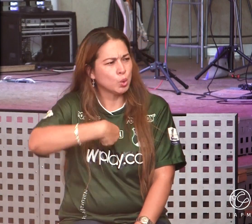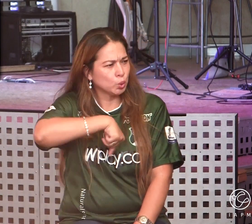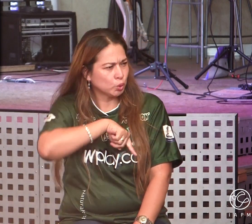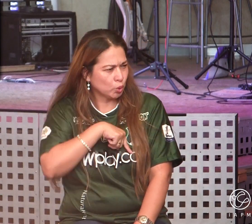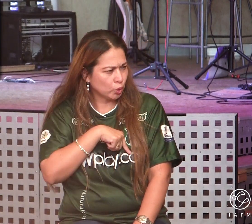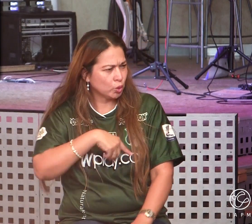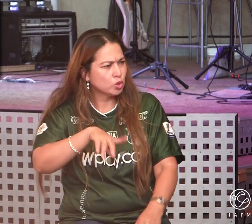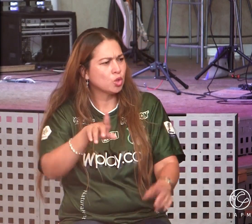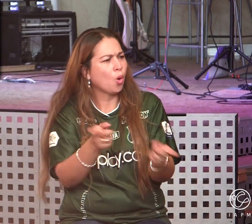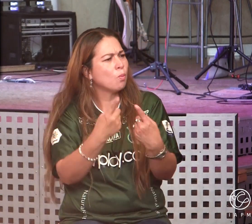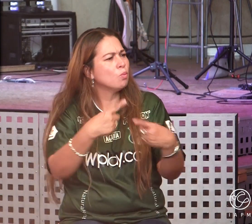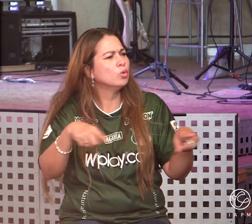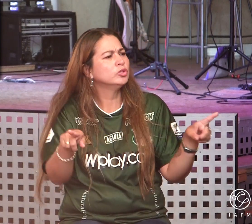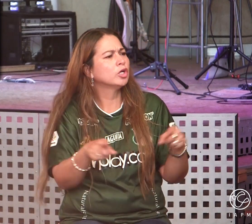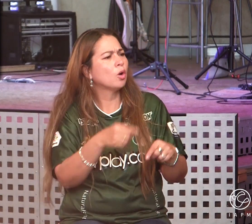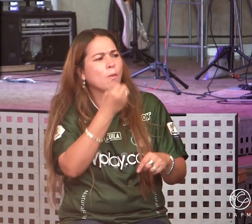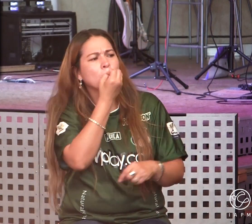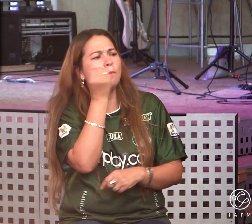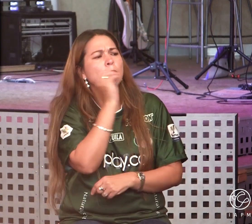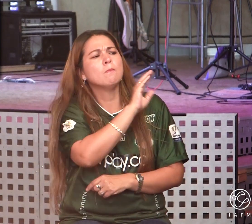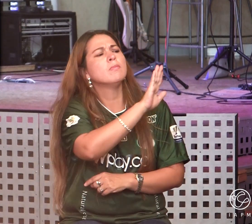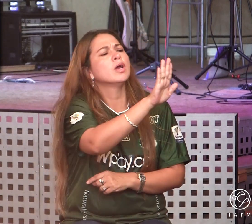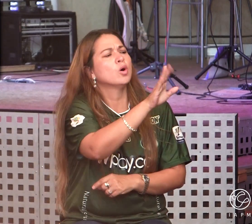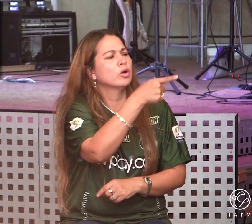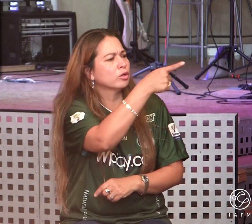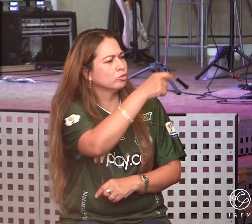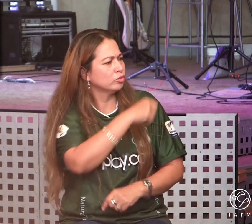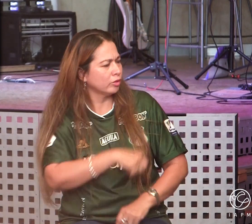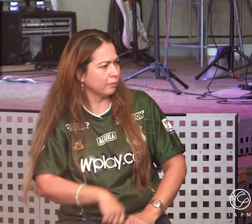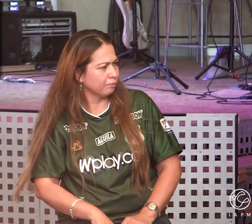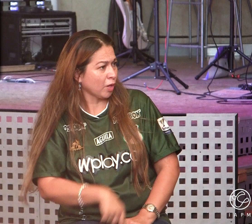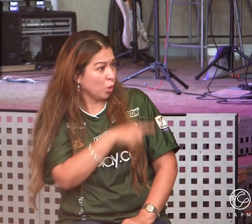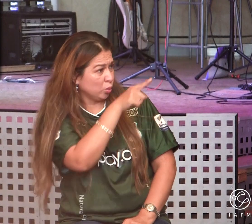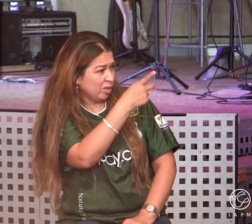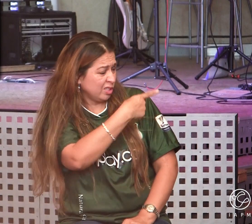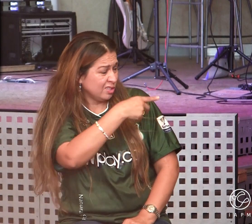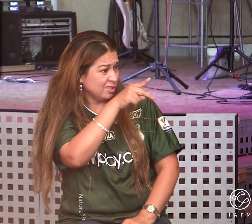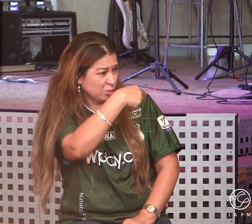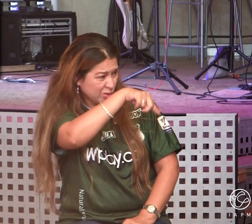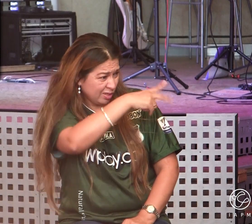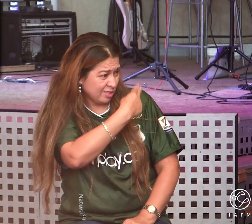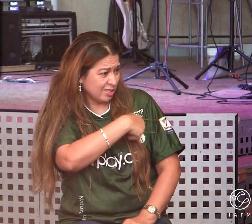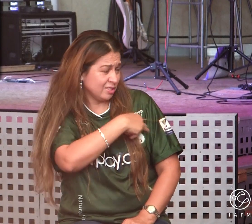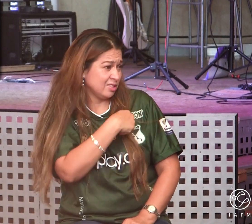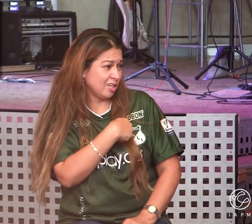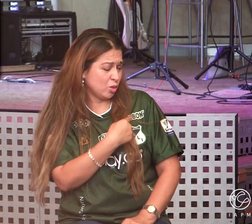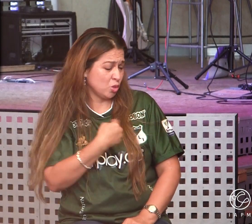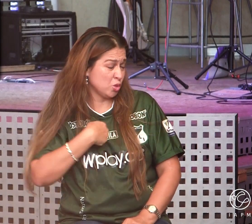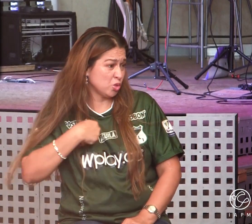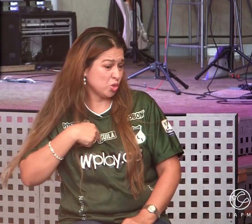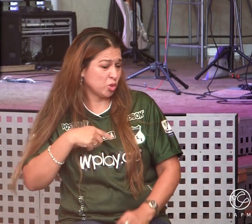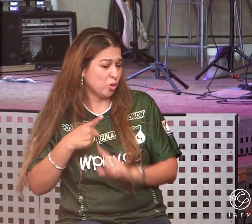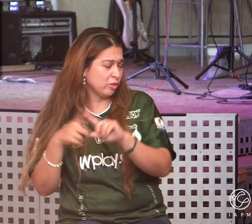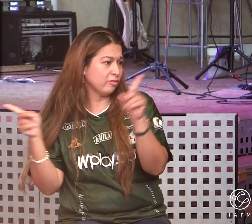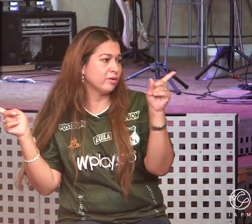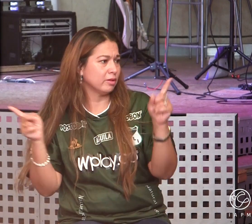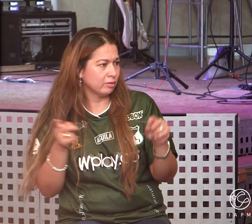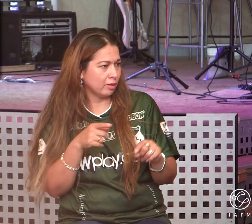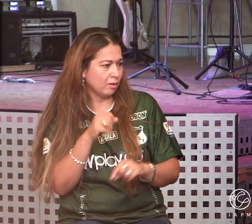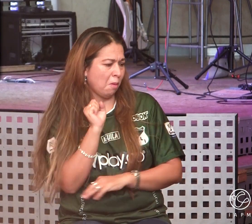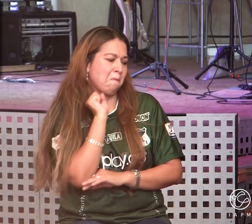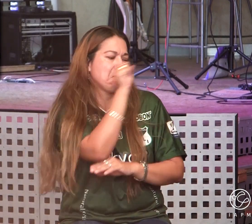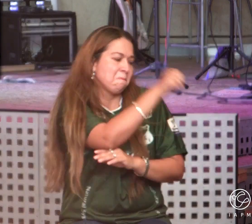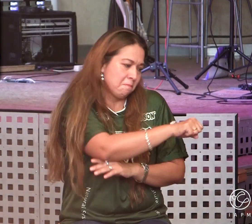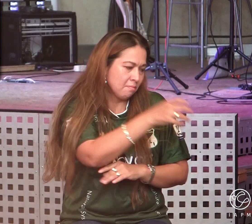Krishnas somos mejores que ustedes los cristianos. Somos mejores personas que ustedes. Eso me llamó mucho la atención. Una